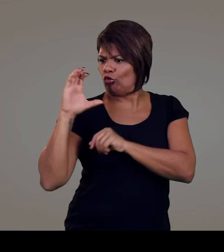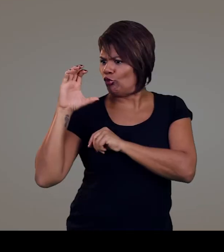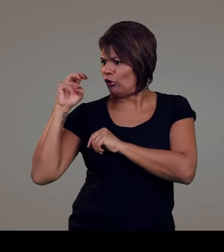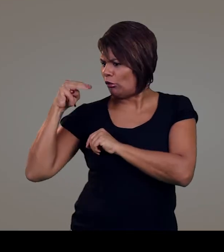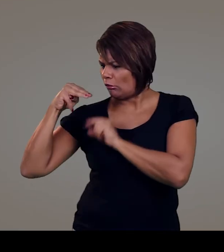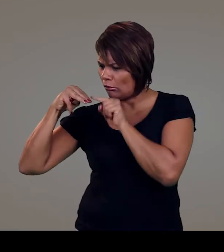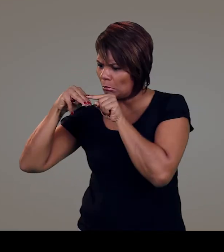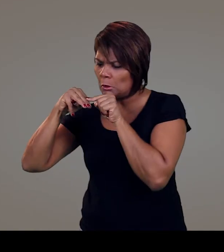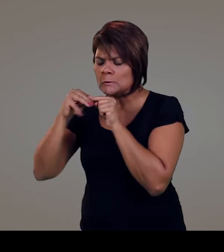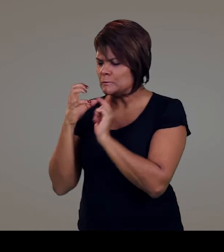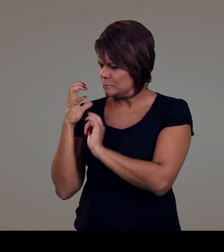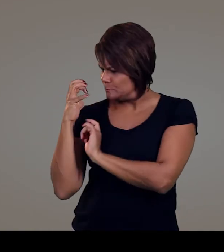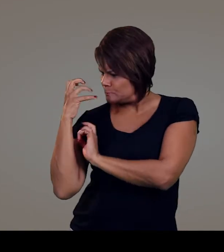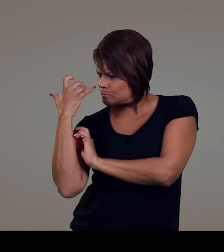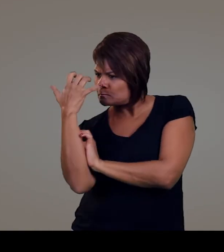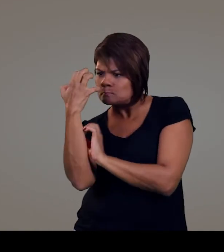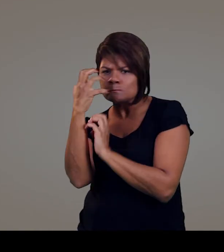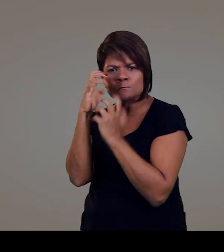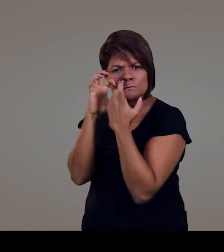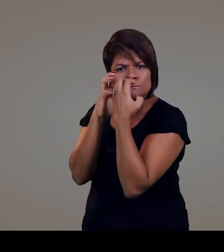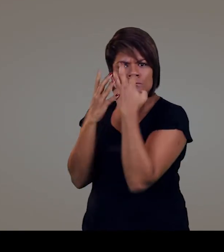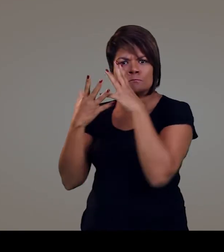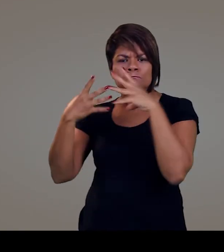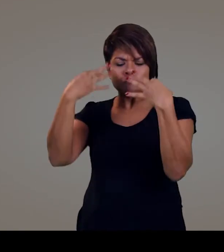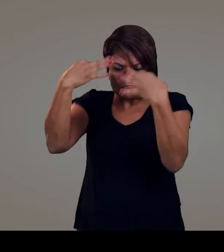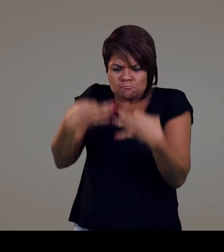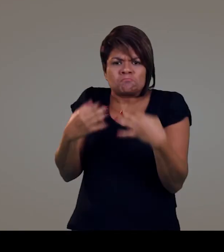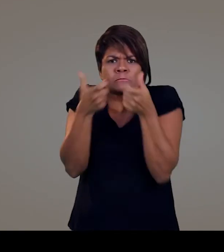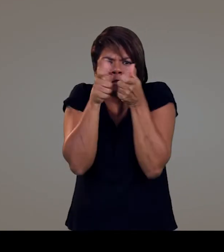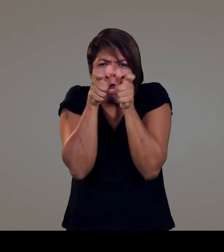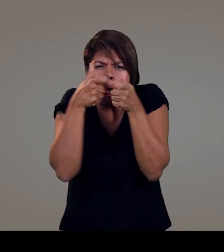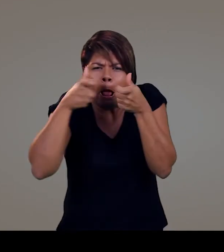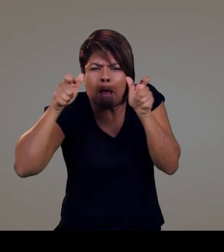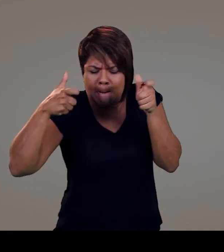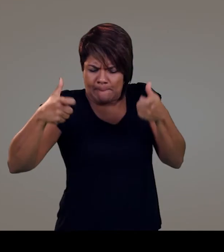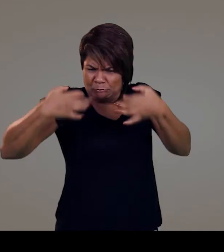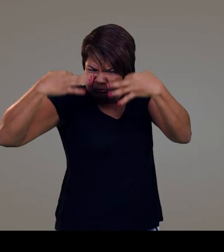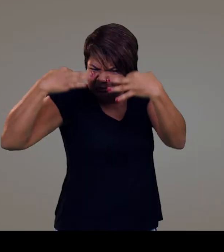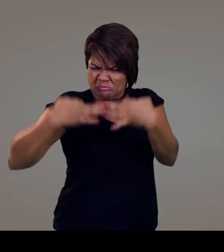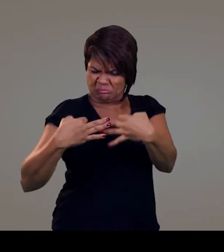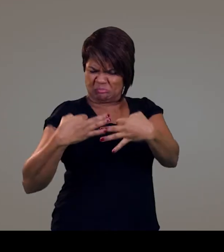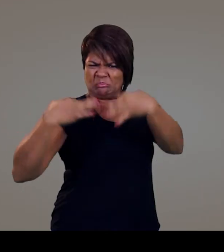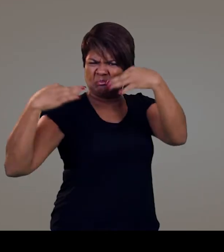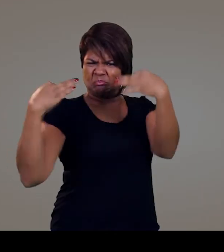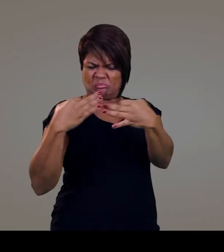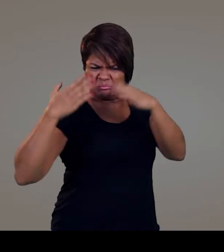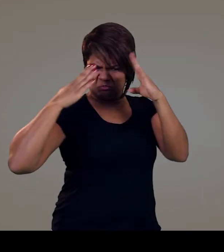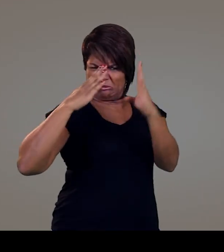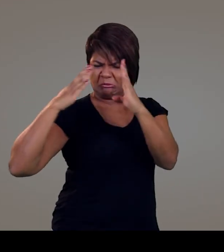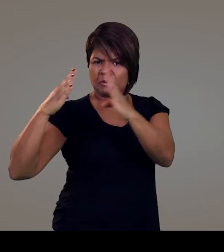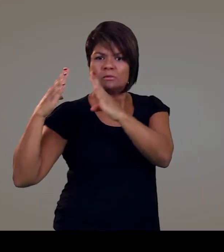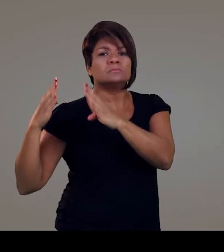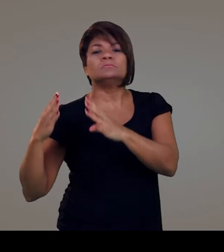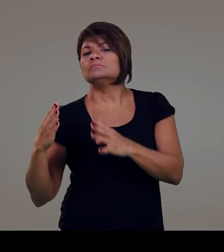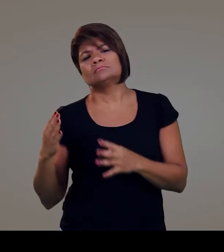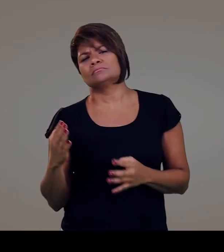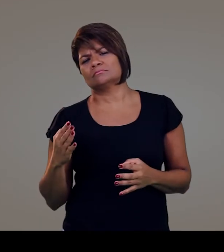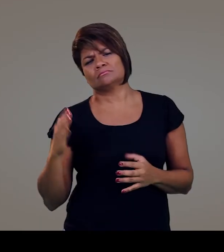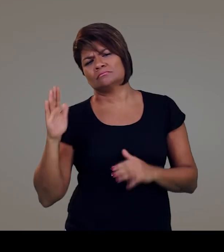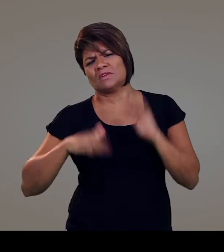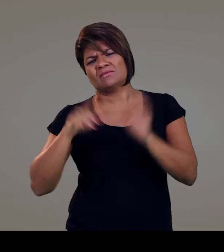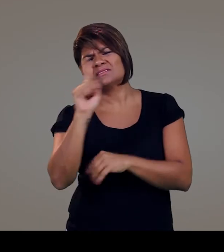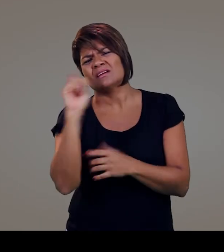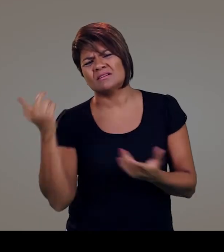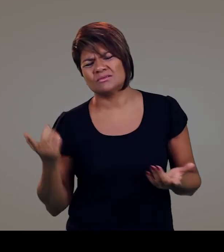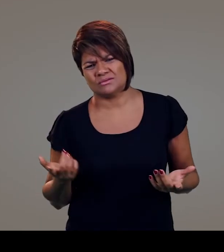sejam perfeitas, que tudo esteja gramaticalmente, essencialmente muito bem posto. Talvez não, porque